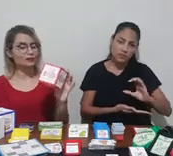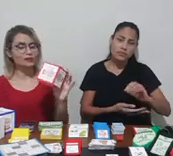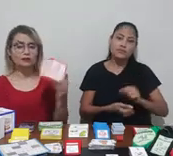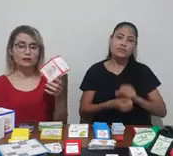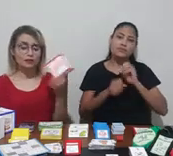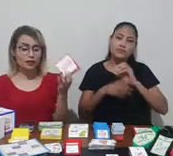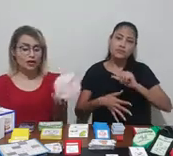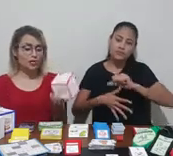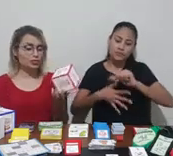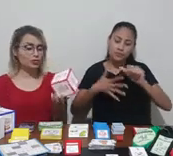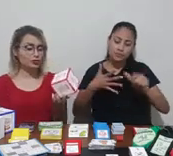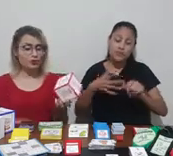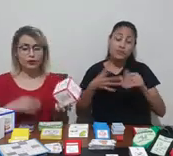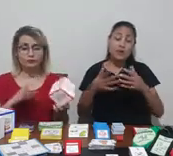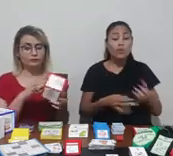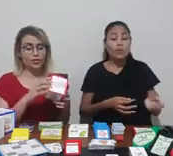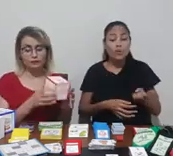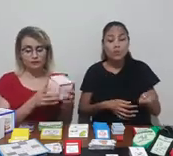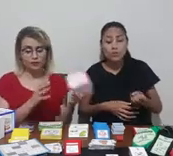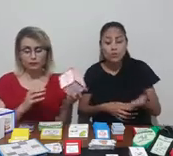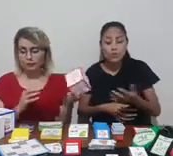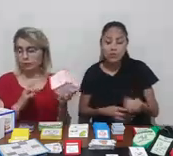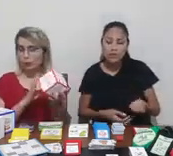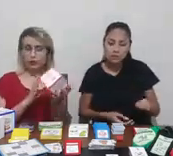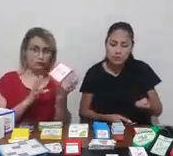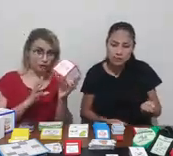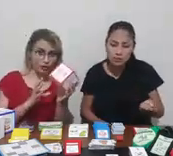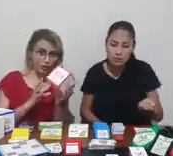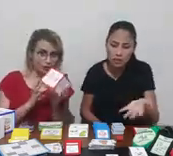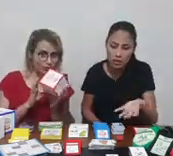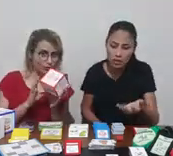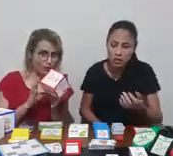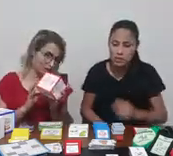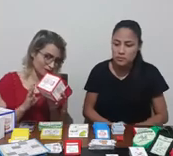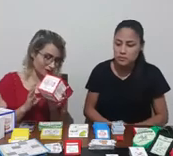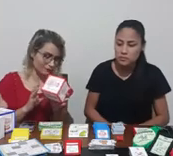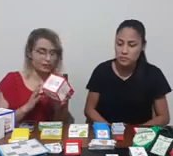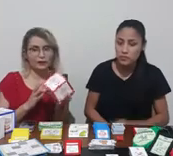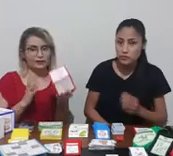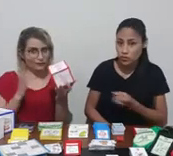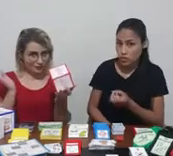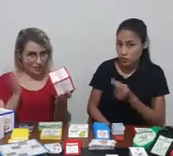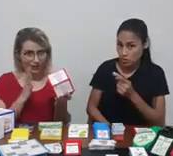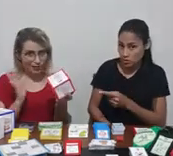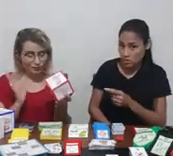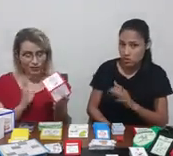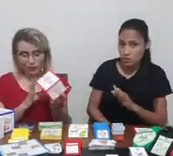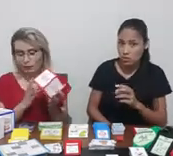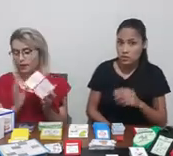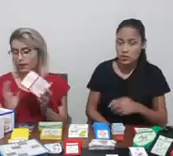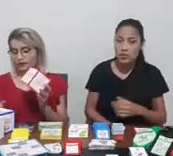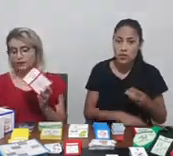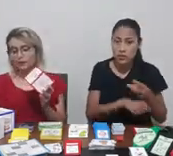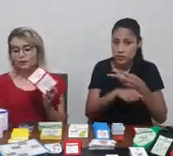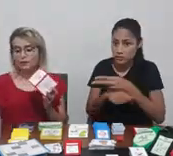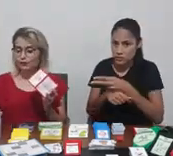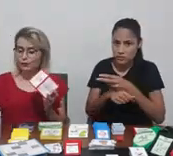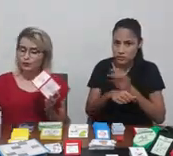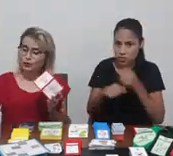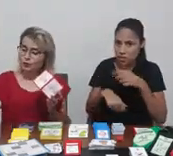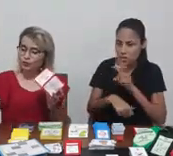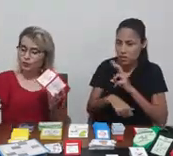dadinho desse aqui a gente joga, tá? Então, vamos supor que eu vou jogar aqui do lado, para vocês não... A câmera não vai acompanhar, tá? Mas